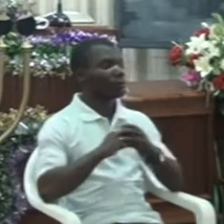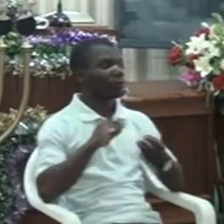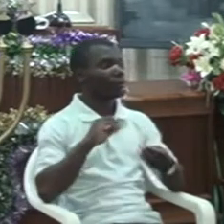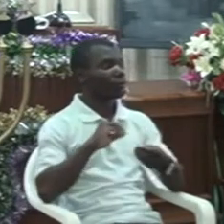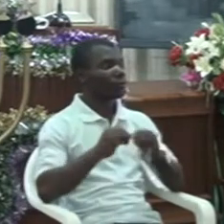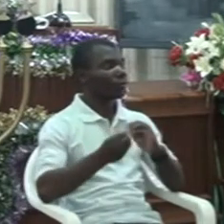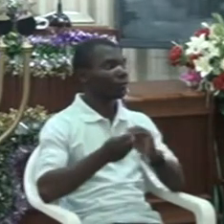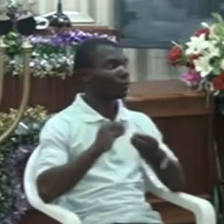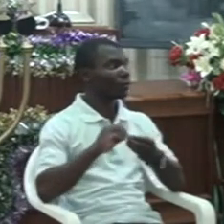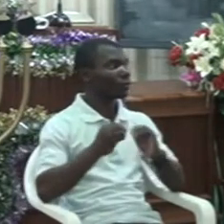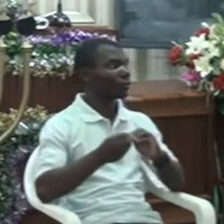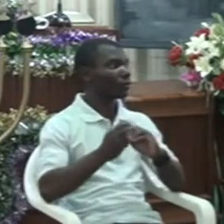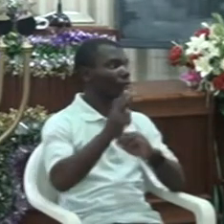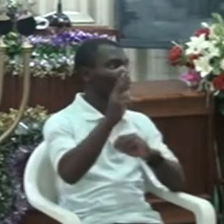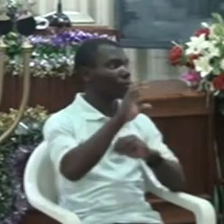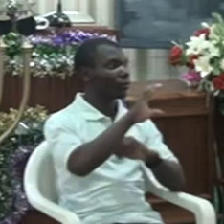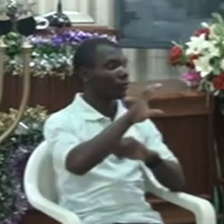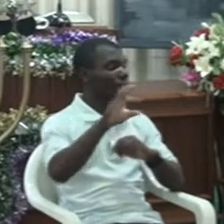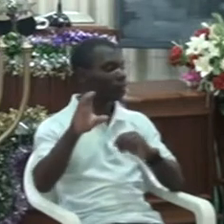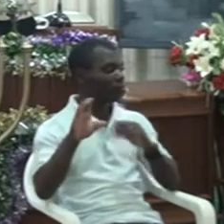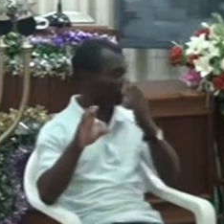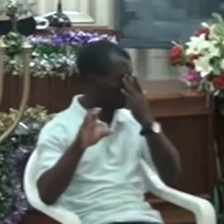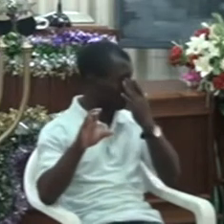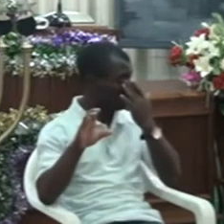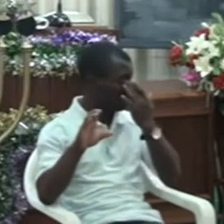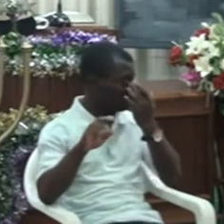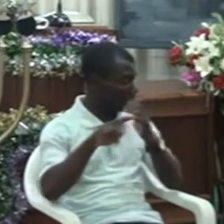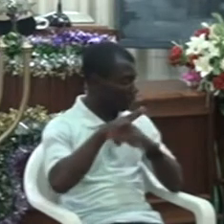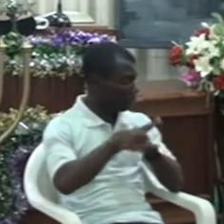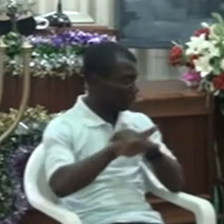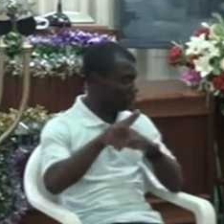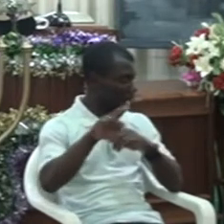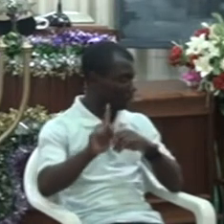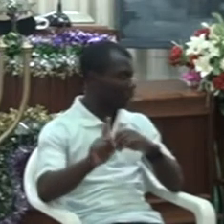Namba 221, cantique sélectionné.